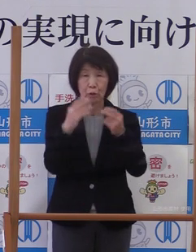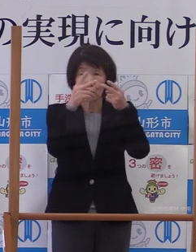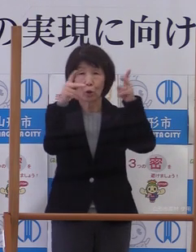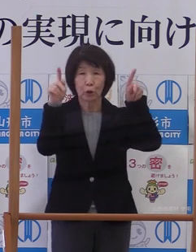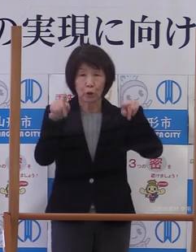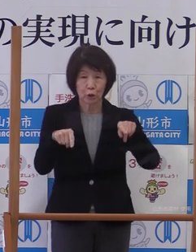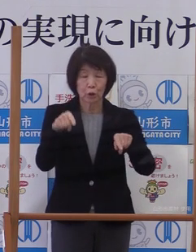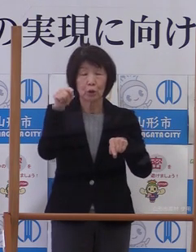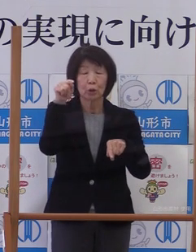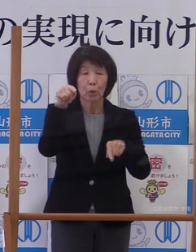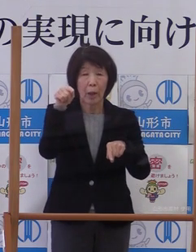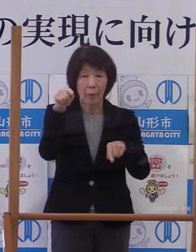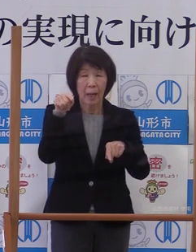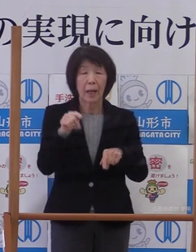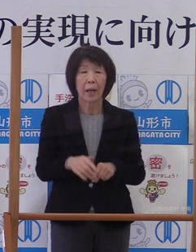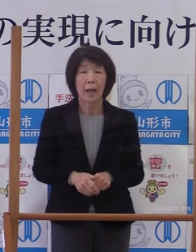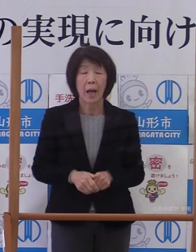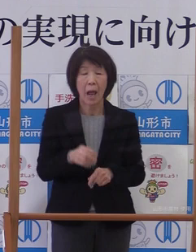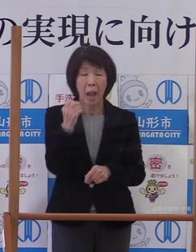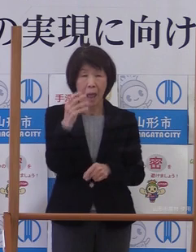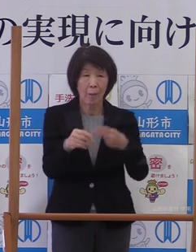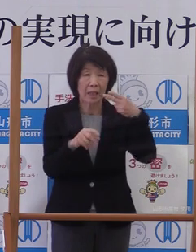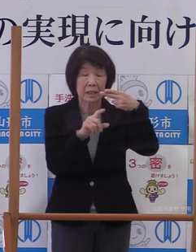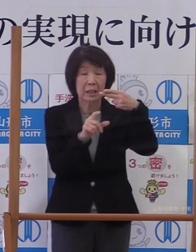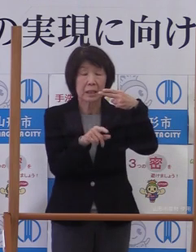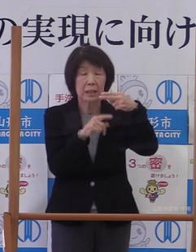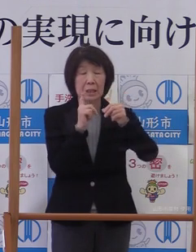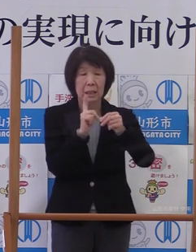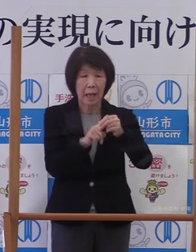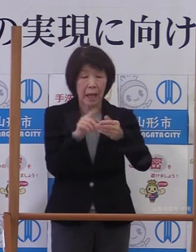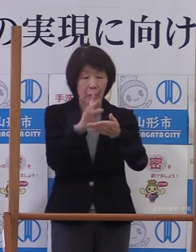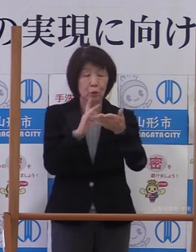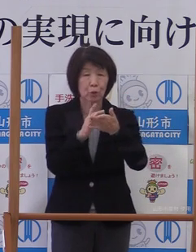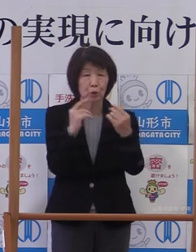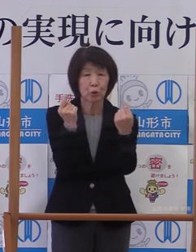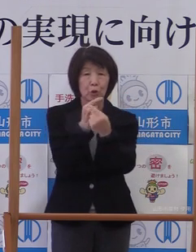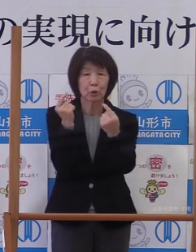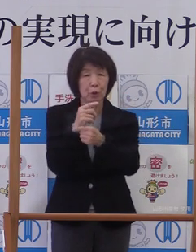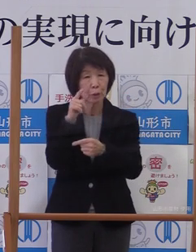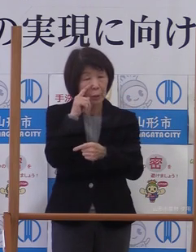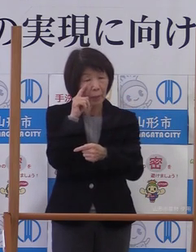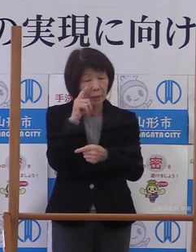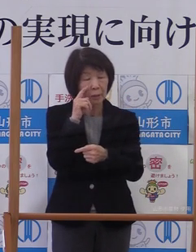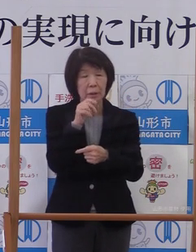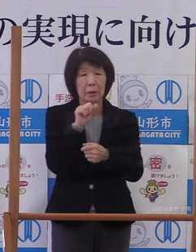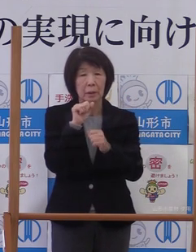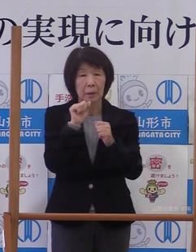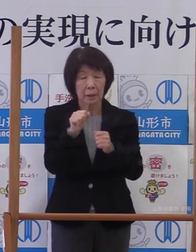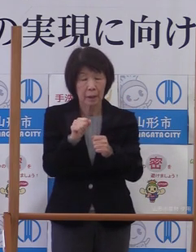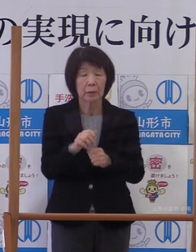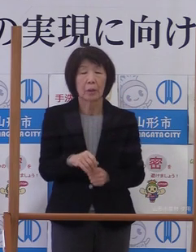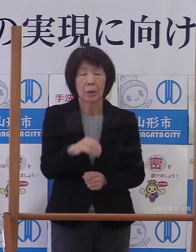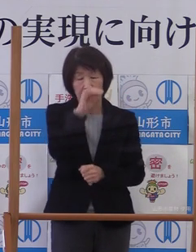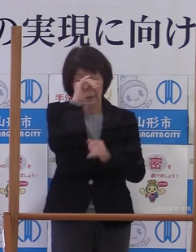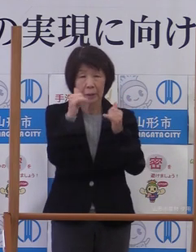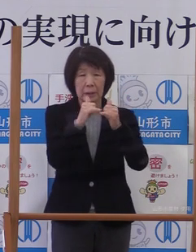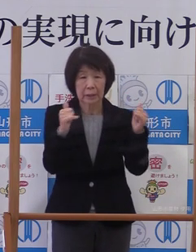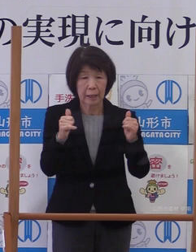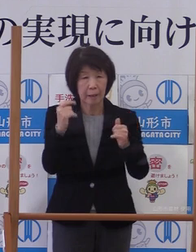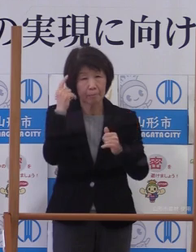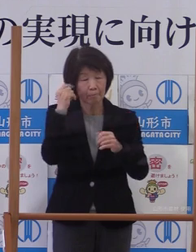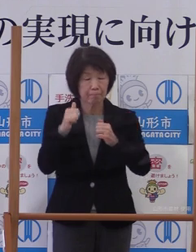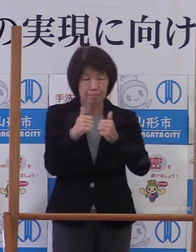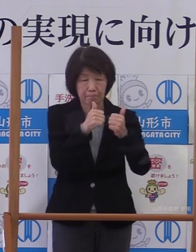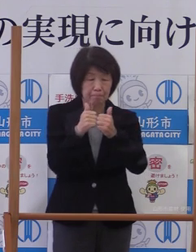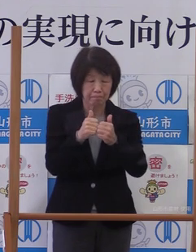につきまして、令和2年度に行った薬剤処理の実証実験と有識者による検討の結果を